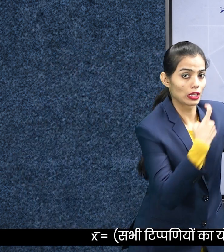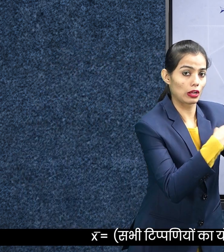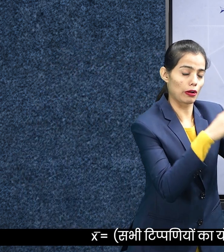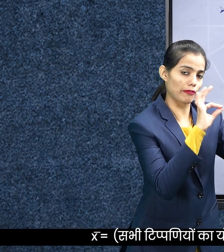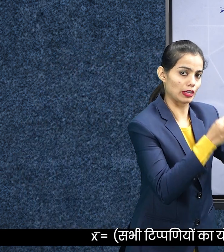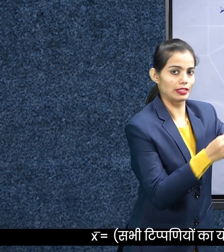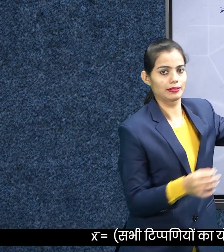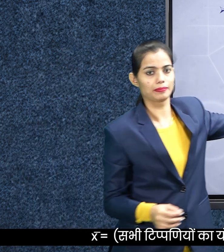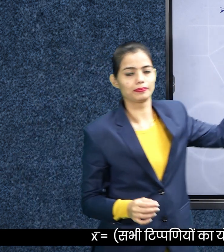1x1/n।